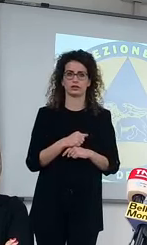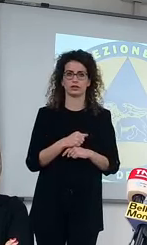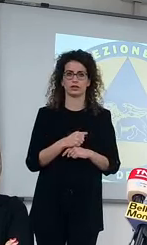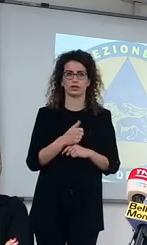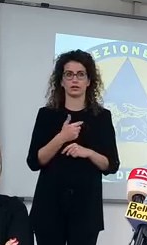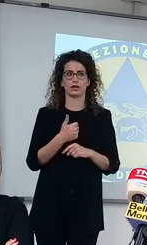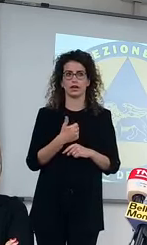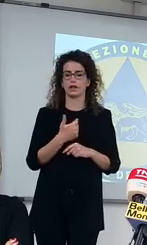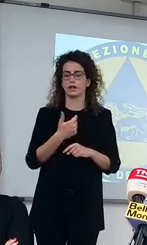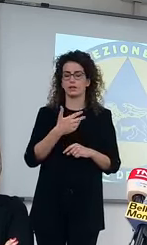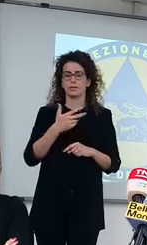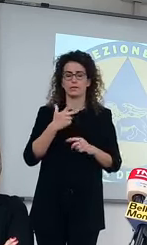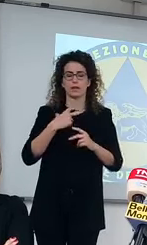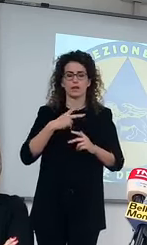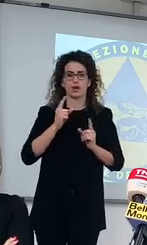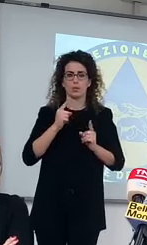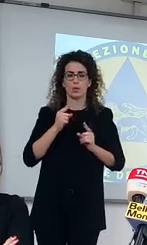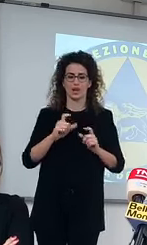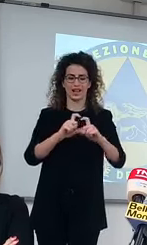di Pfizer,